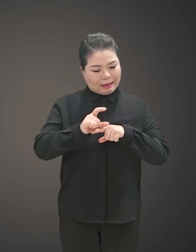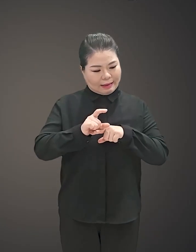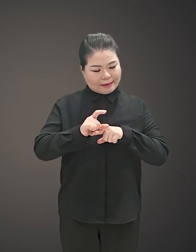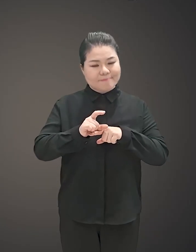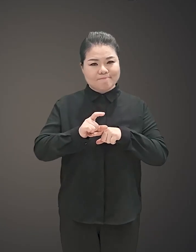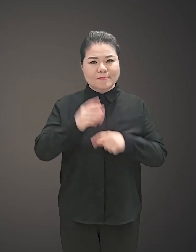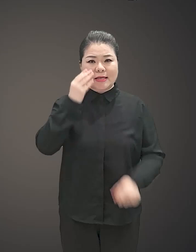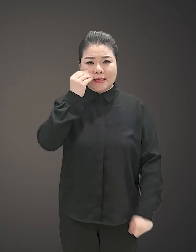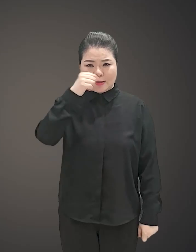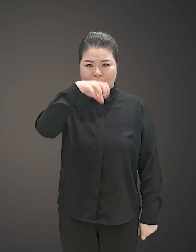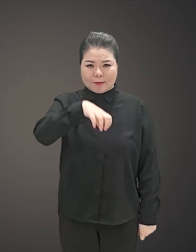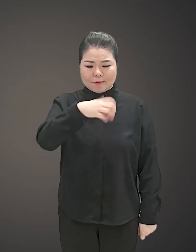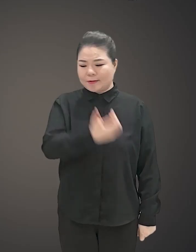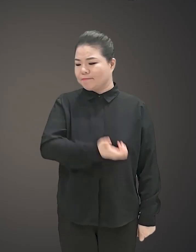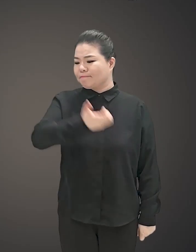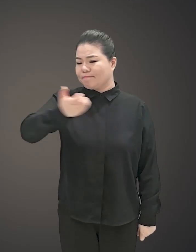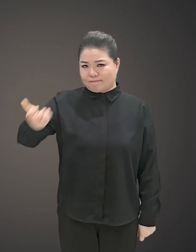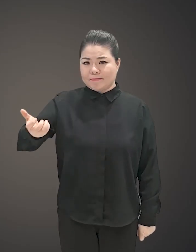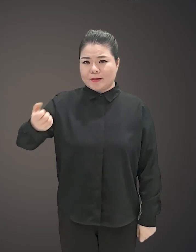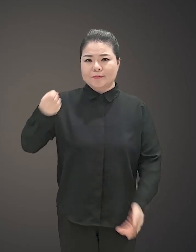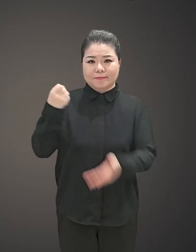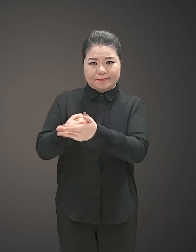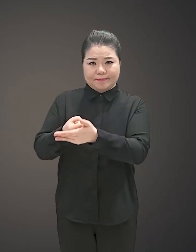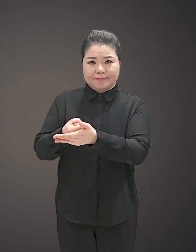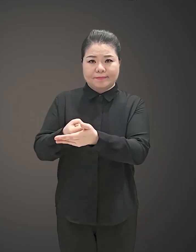결국 익숙한 곳에서 벗어나기로 결심한다.